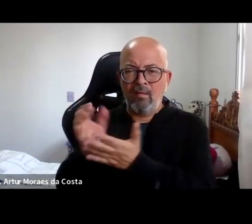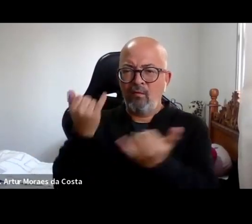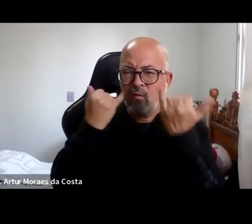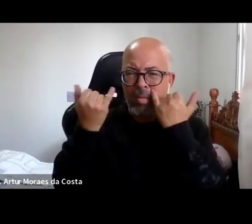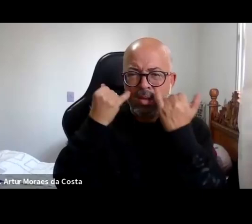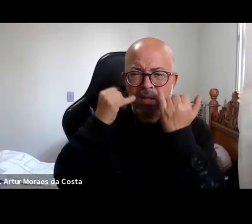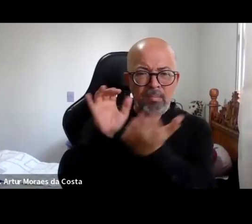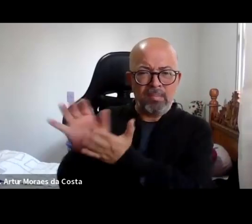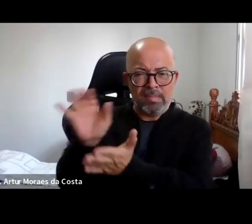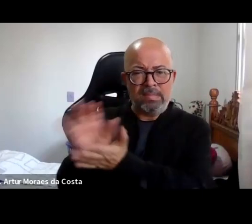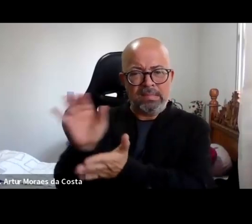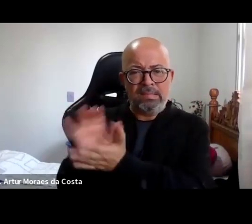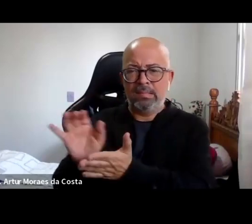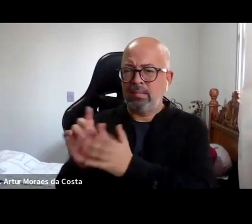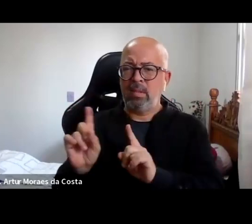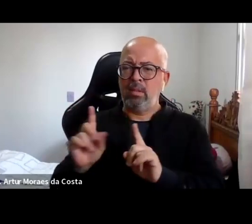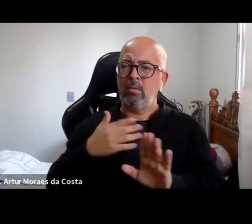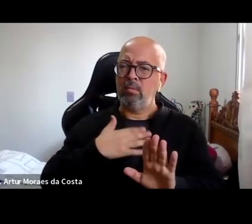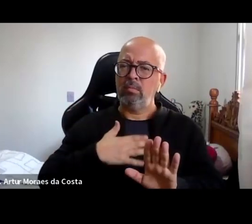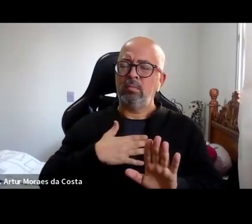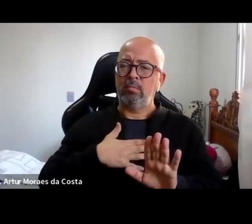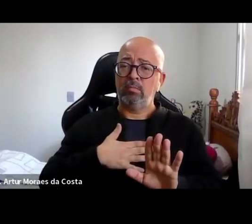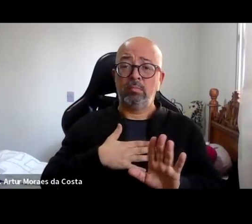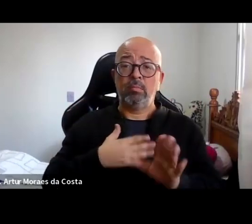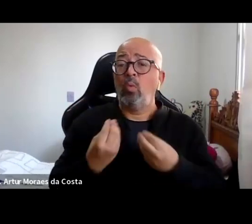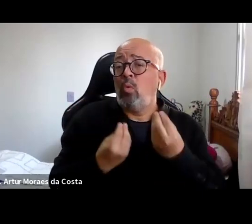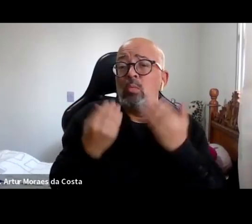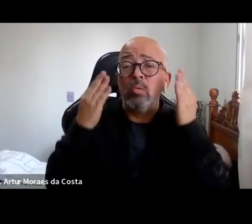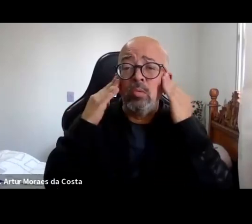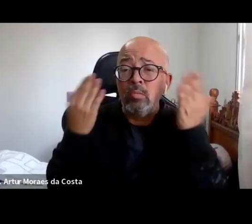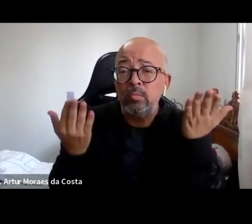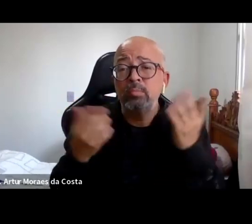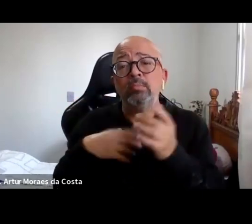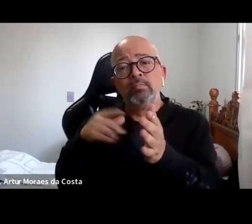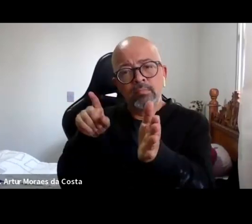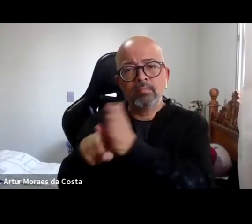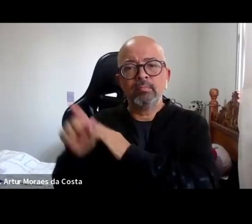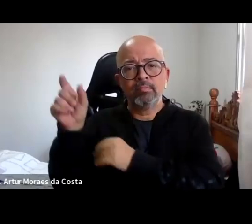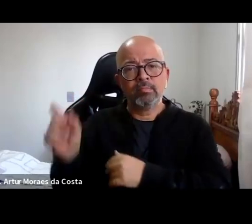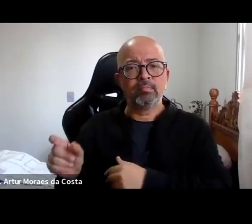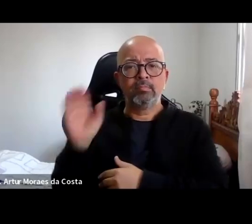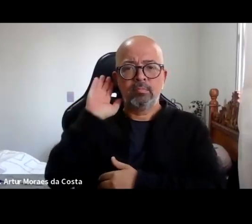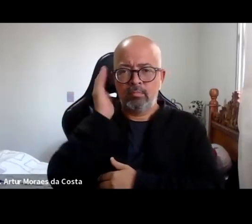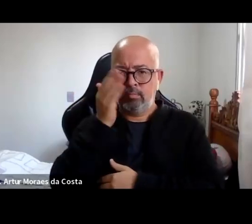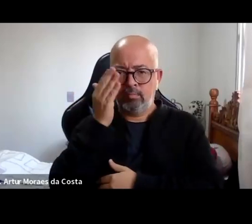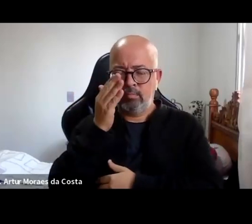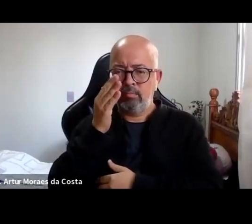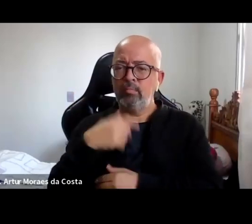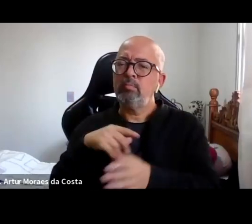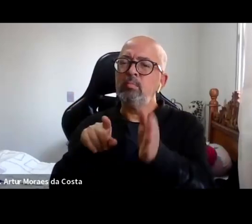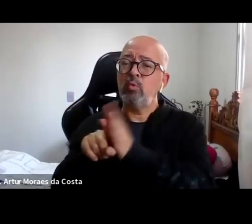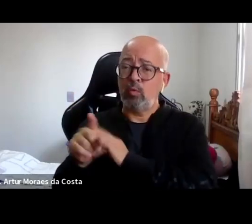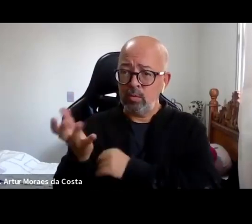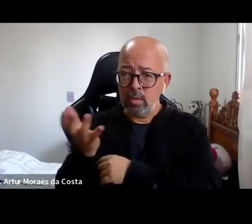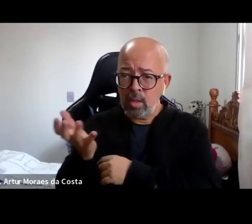es preguntando y hablando con él o con ella por otra parte dependerá también de la